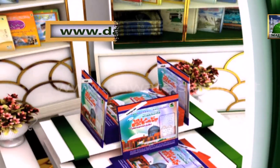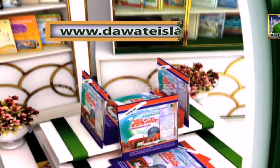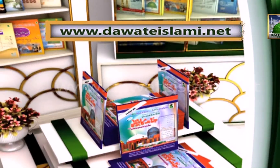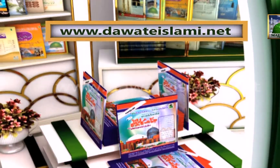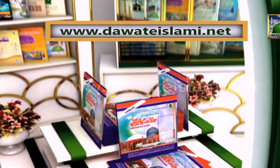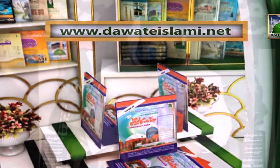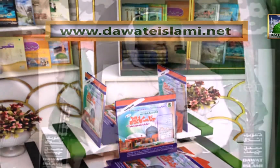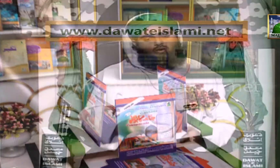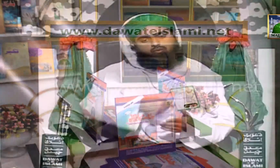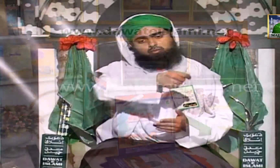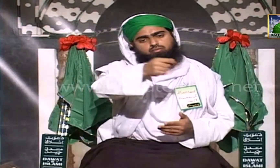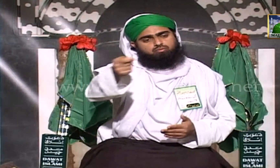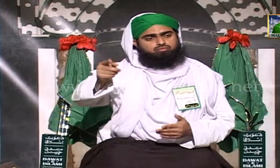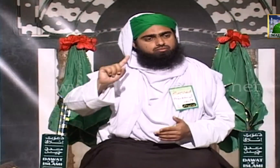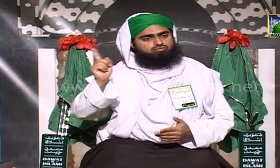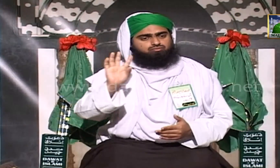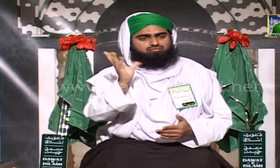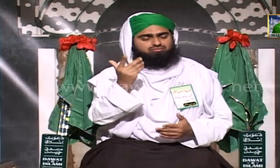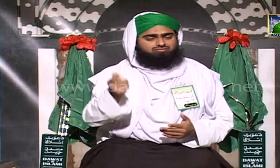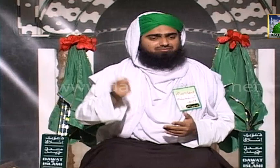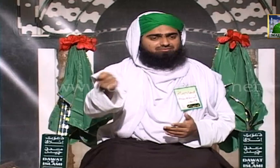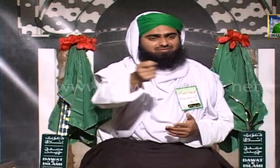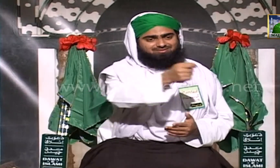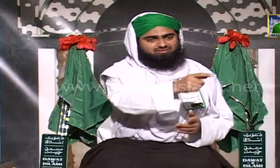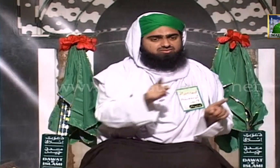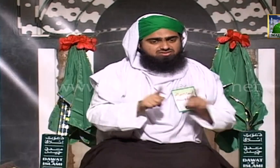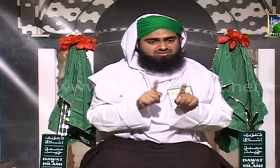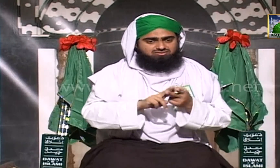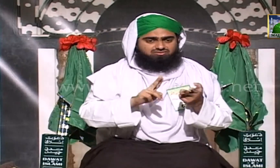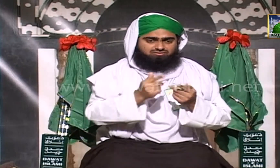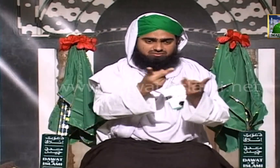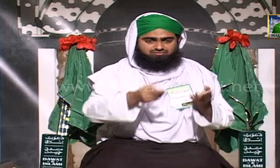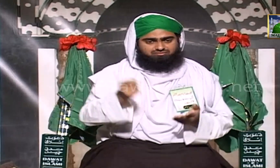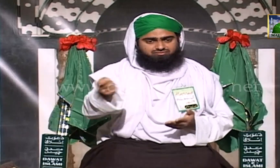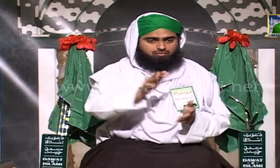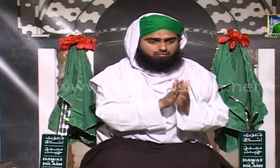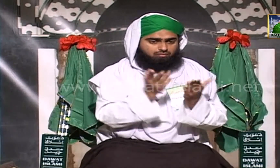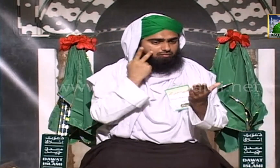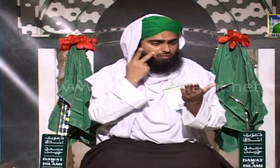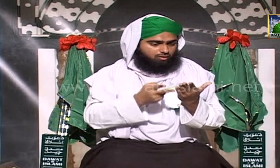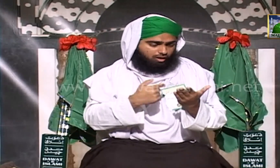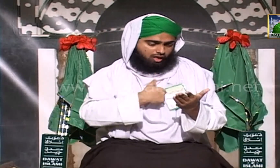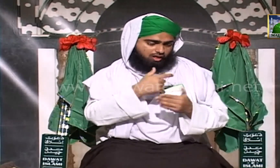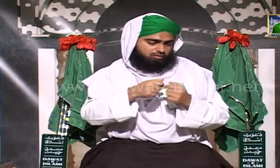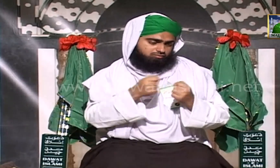کو آپ بلا جھجک تقسیم فرمائیں. انشاءاللہ بہت ساروں کے دل مطمئن ہو جائیں گے اس کو پڑھ کر. جن کو